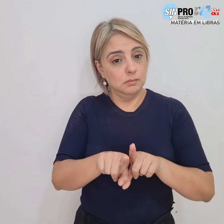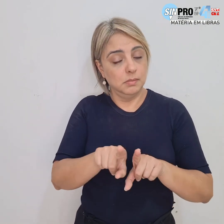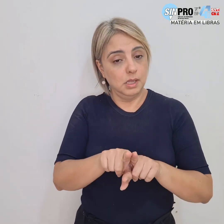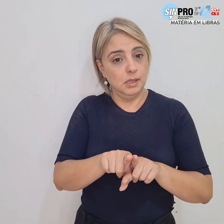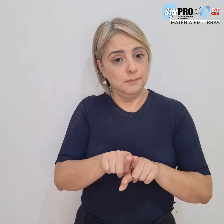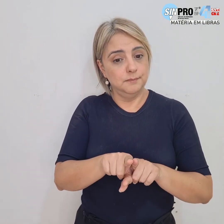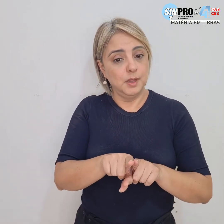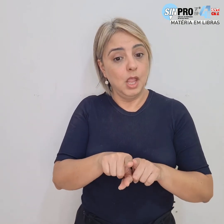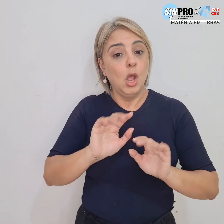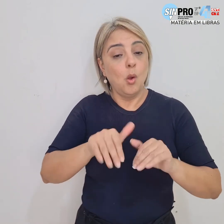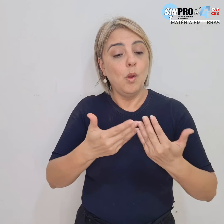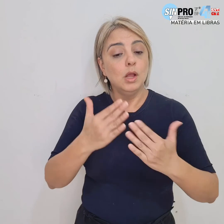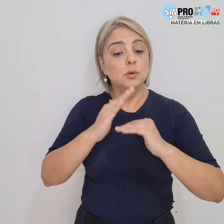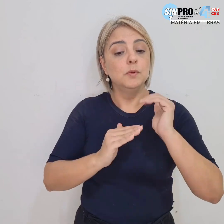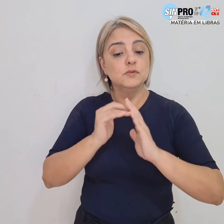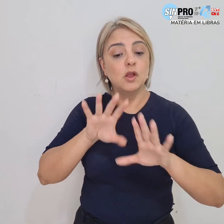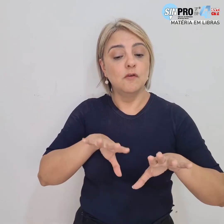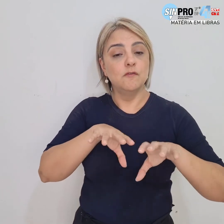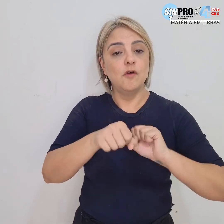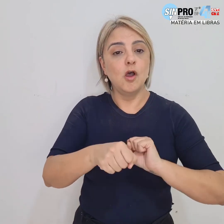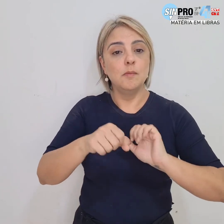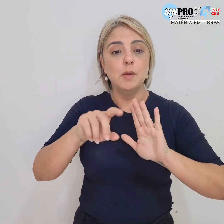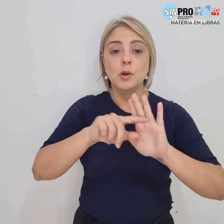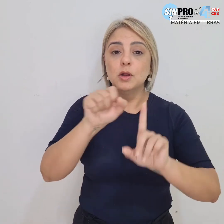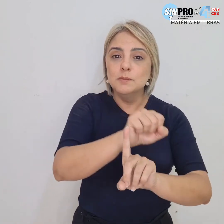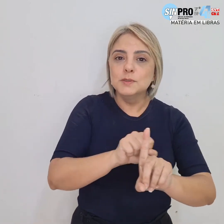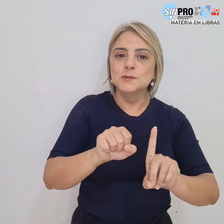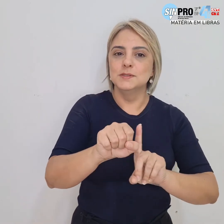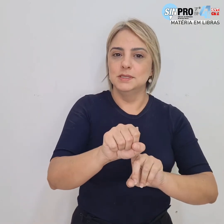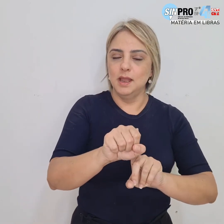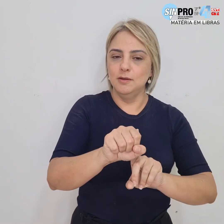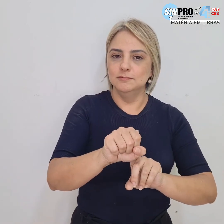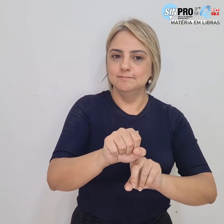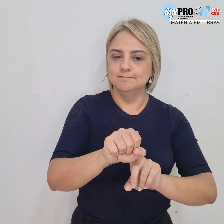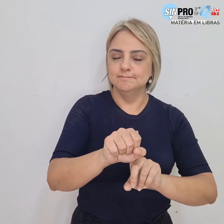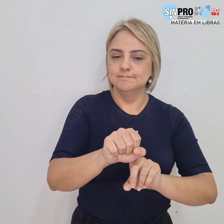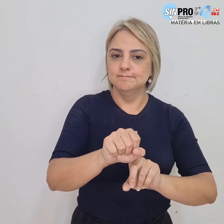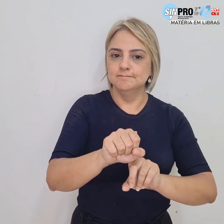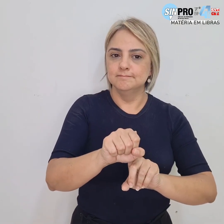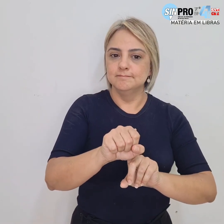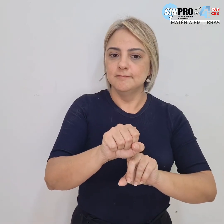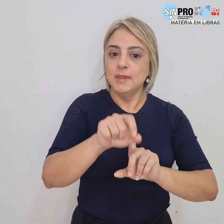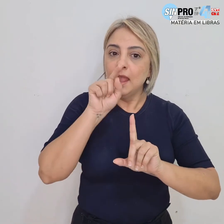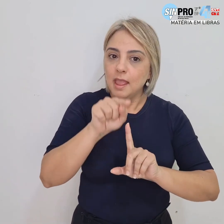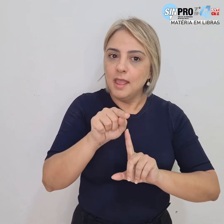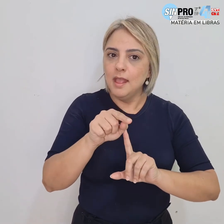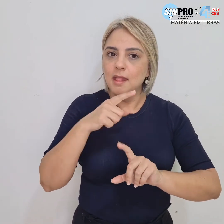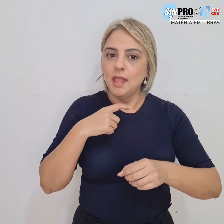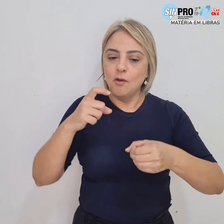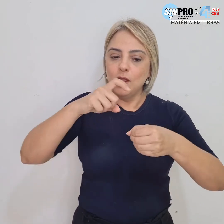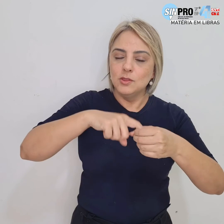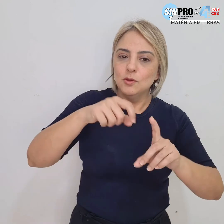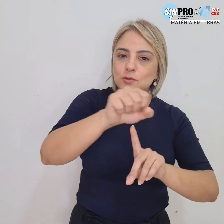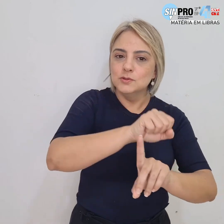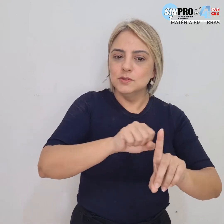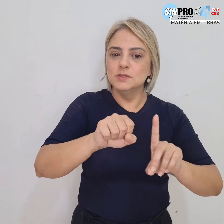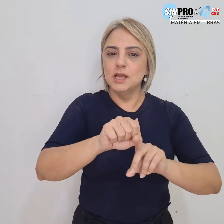quando um profissional se forma via programas sociais, a tendência de retorno social de sua atividade